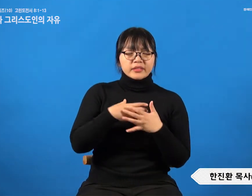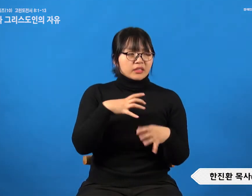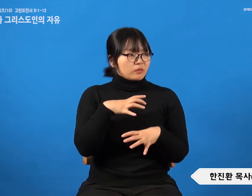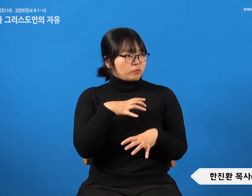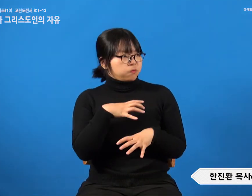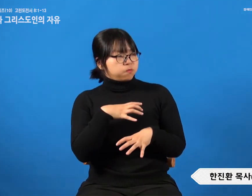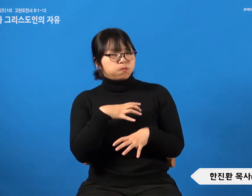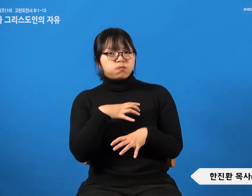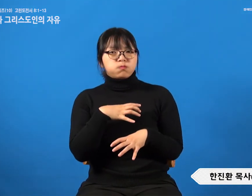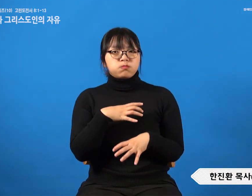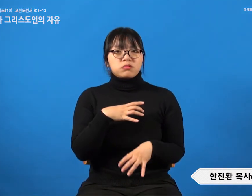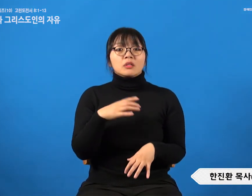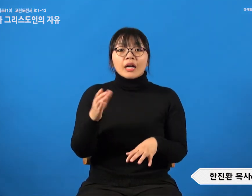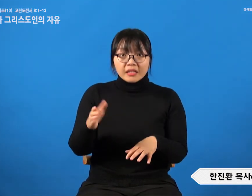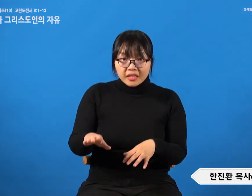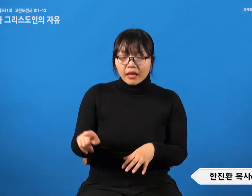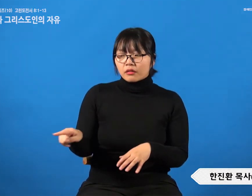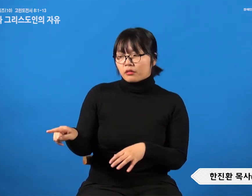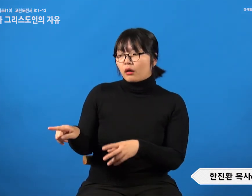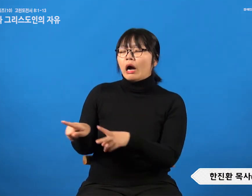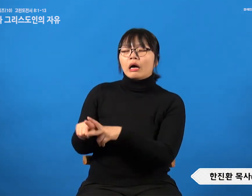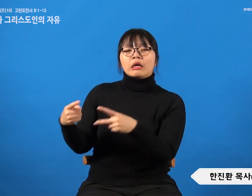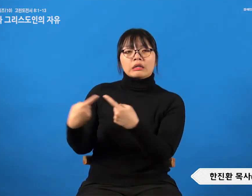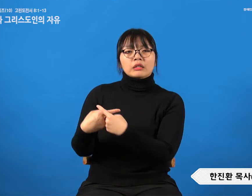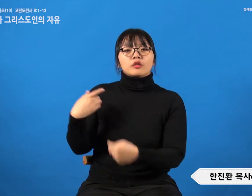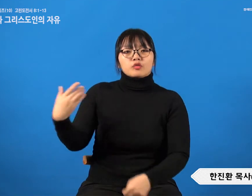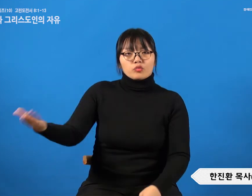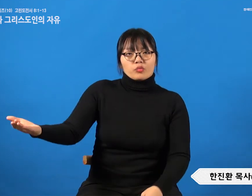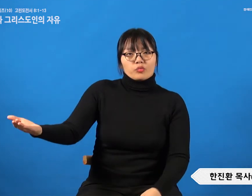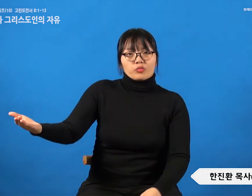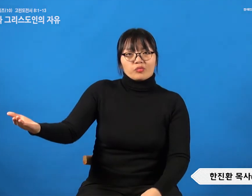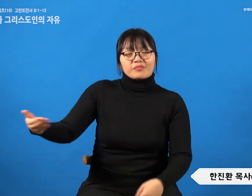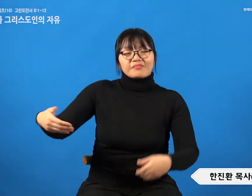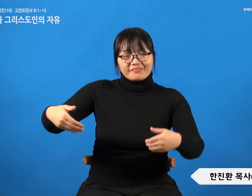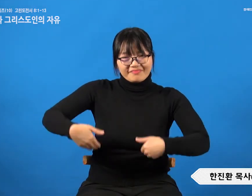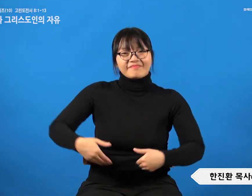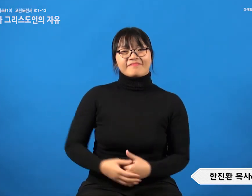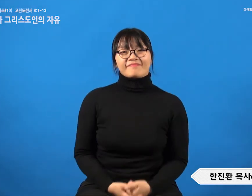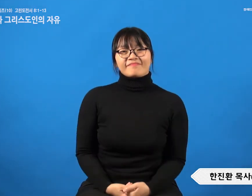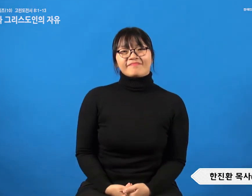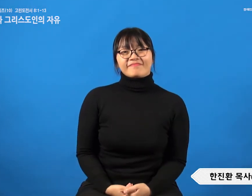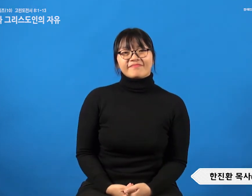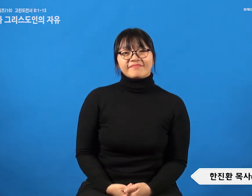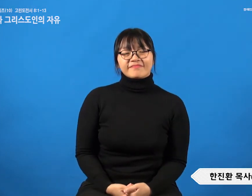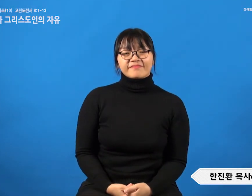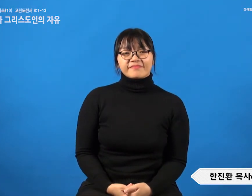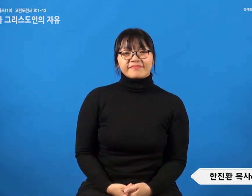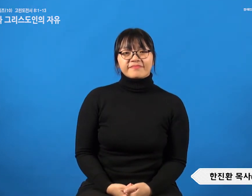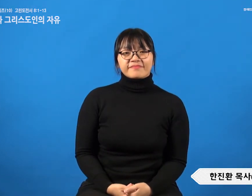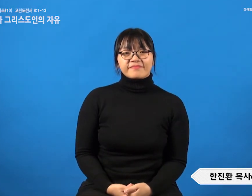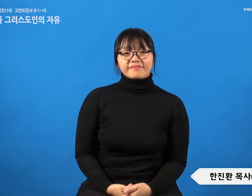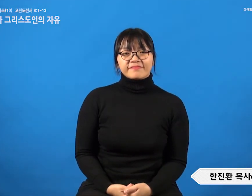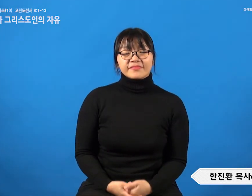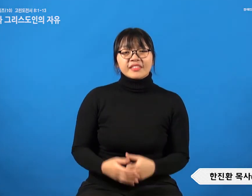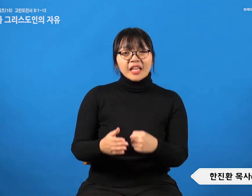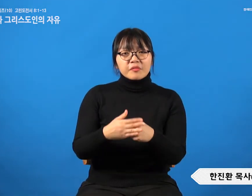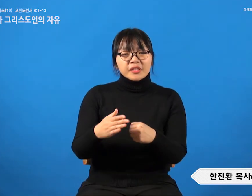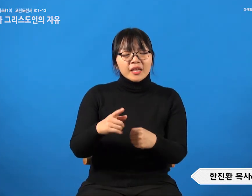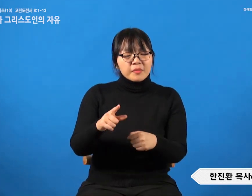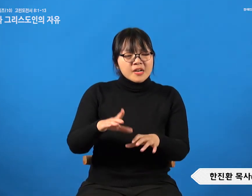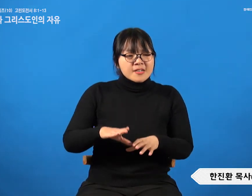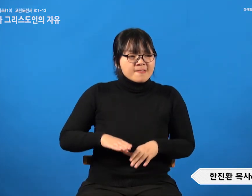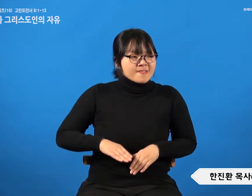두렵고 그러는데, 그러면 그것을 이해할 수 있어야 됩니다. 그래서 하루 종일 배를